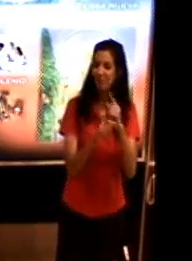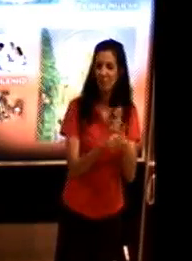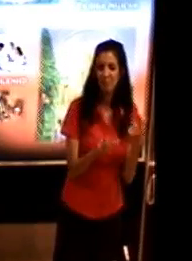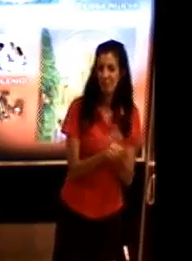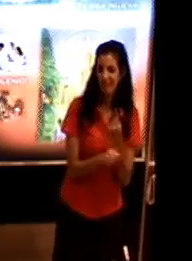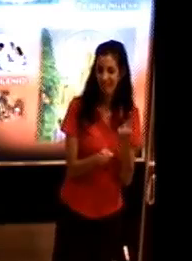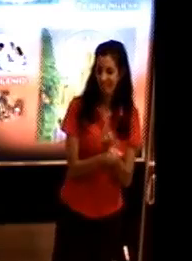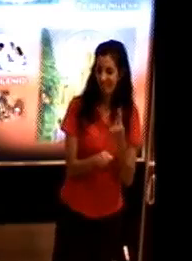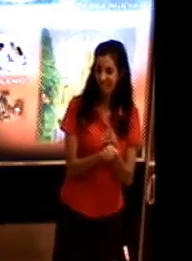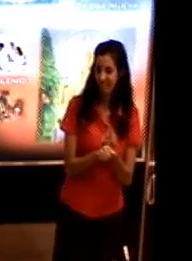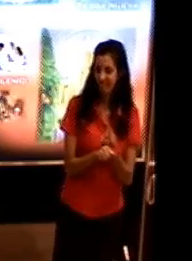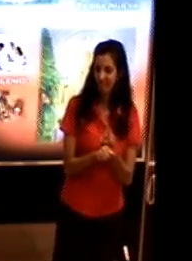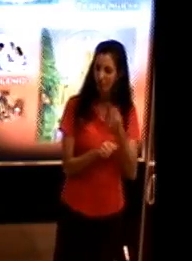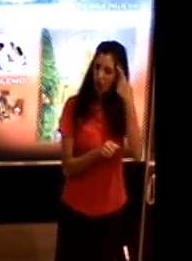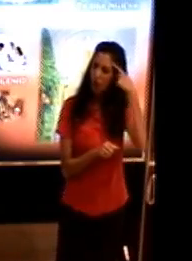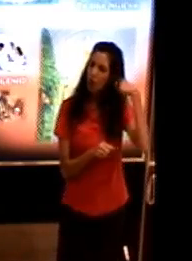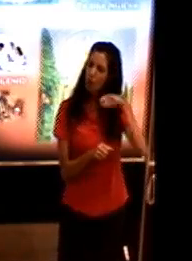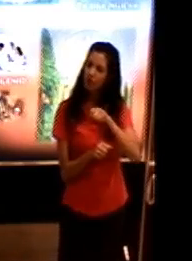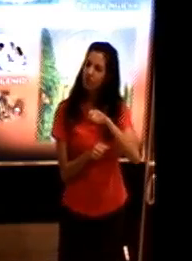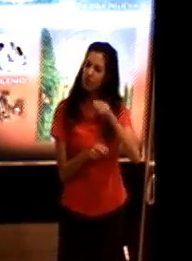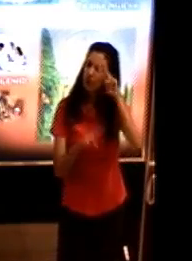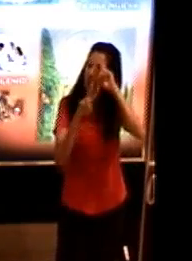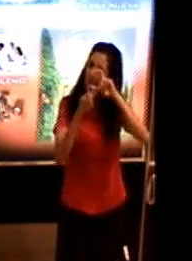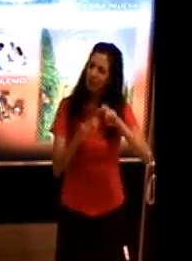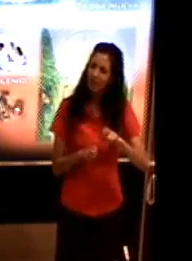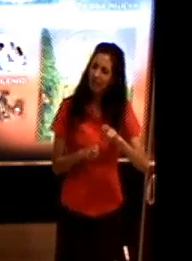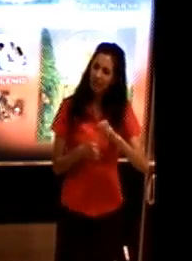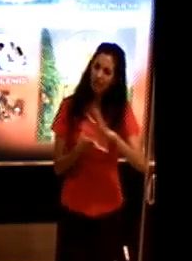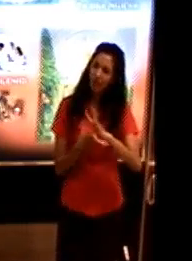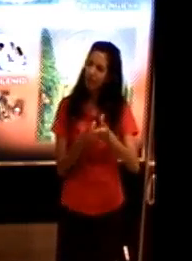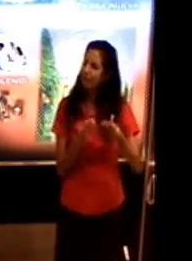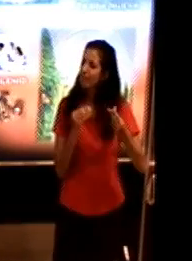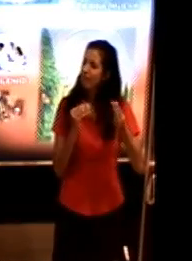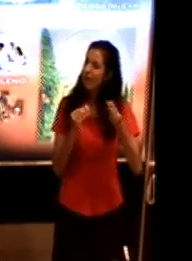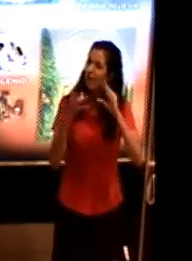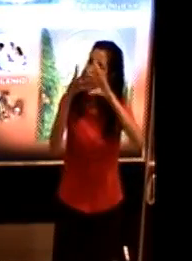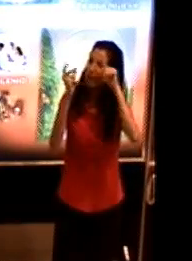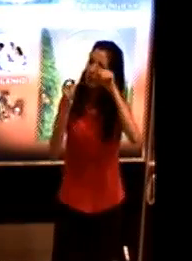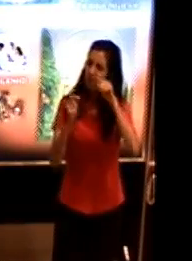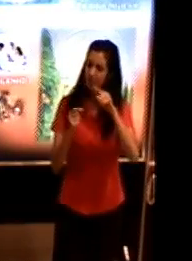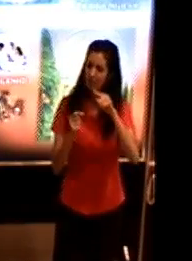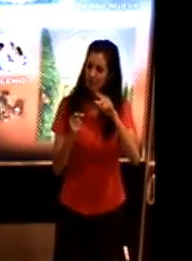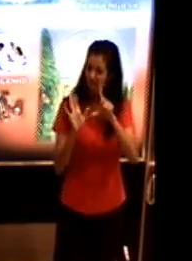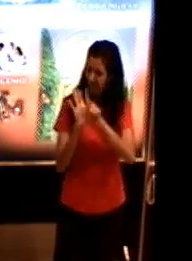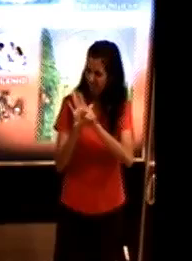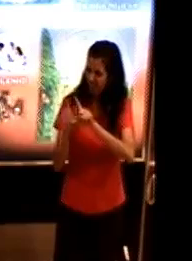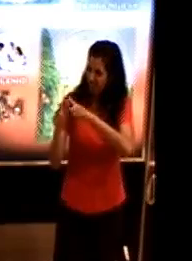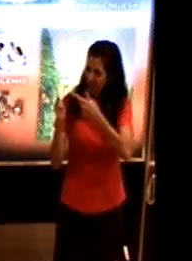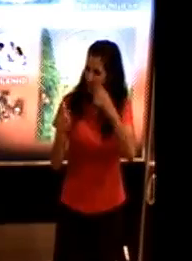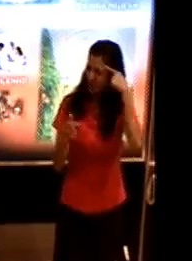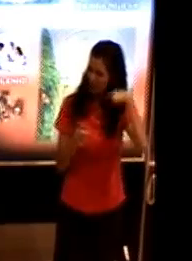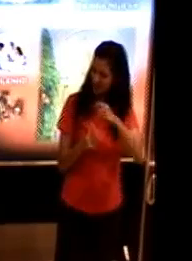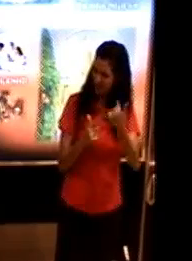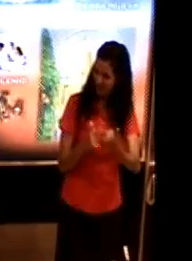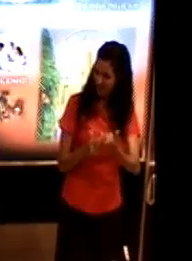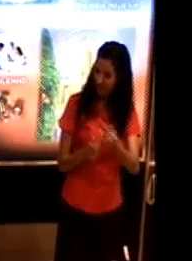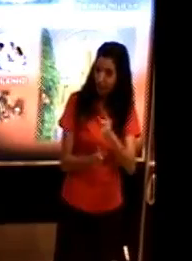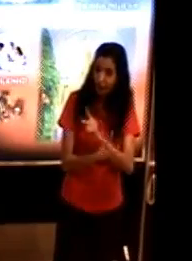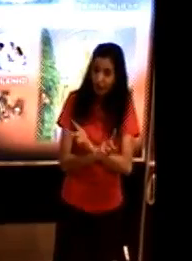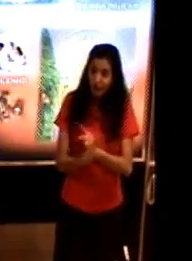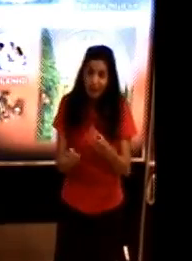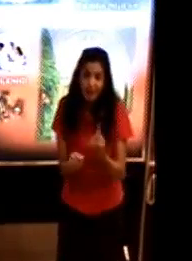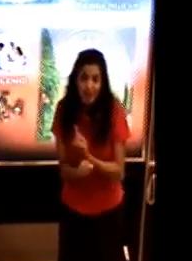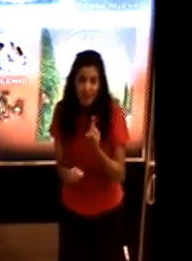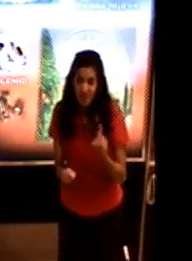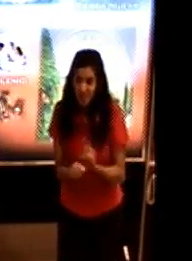Entonces, el juicio investigador podría llevarse a cabo en los cielos si no existiese la ley moral de Dios. No, de ninguna